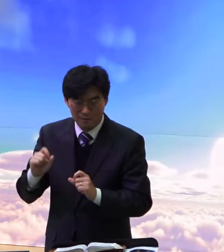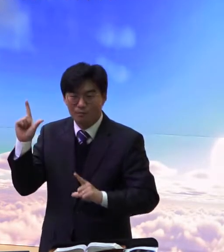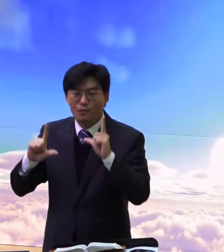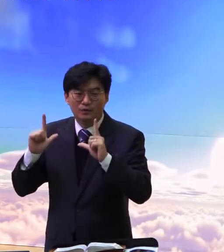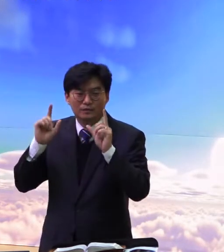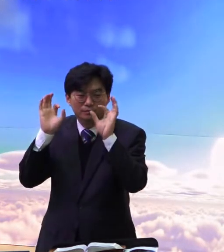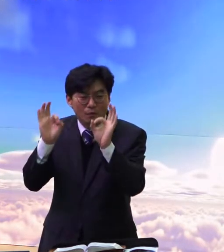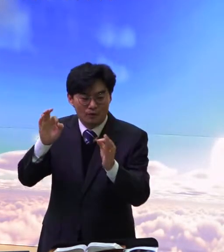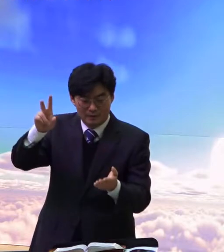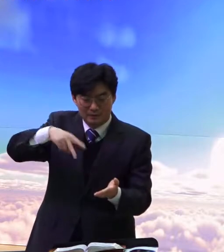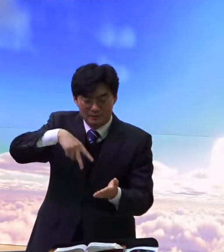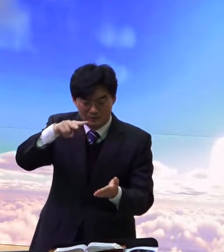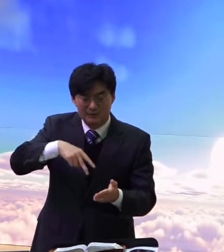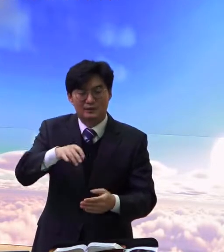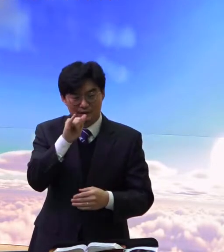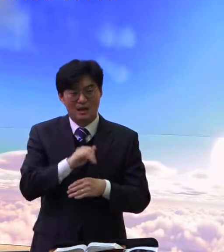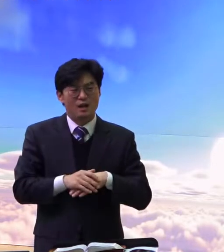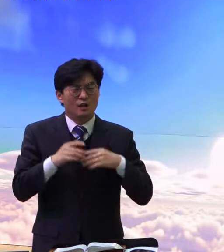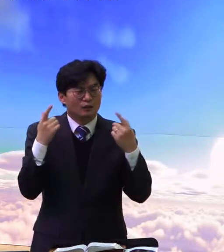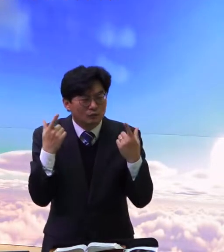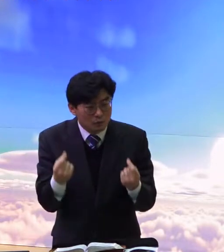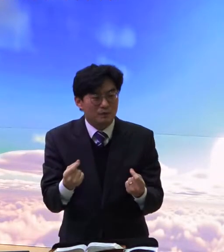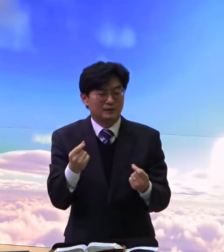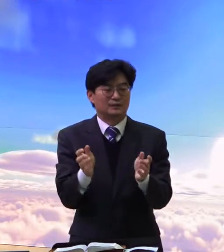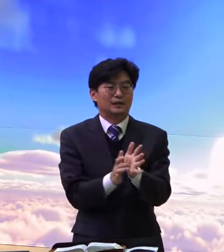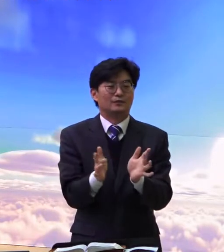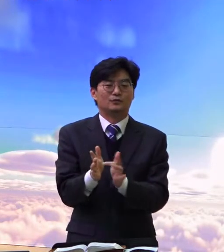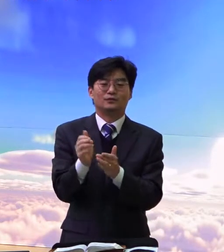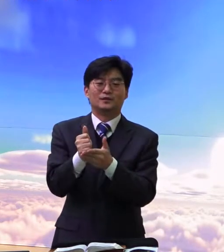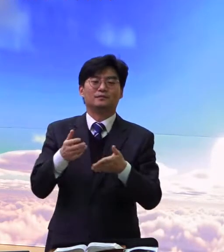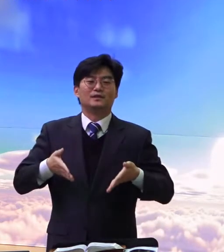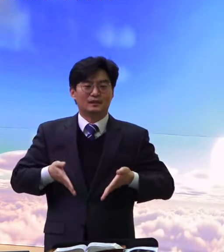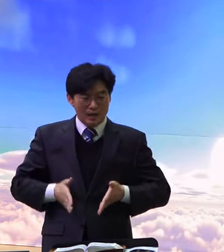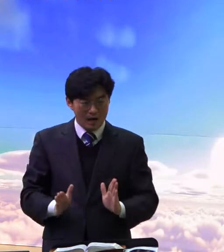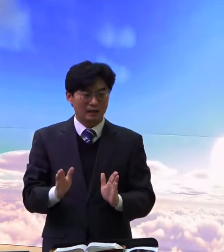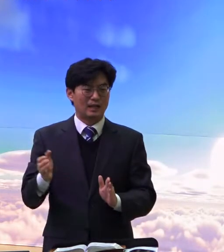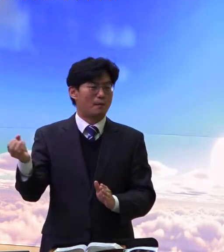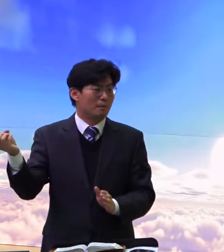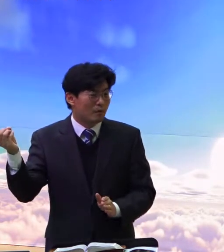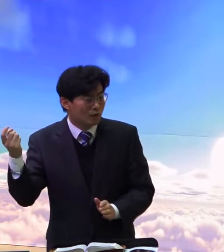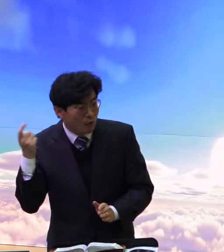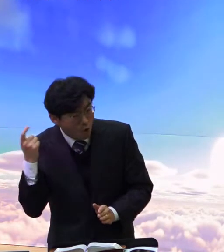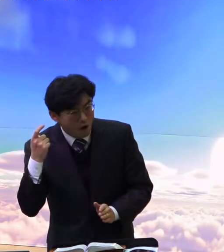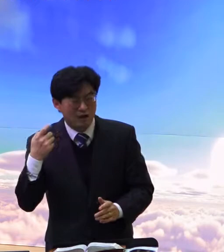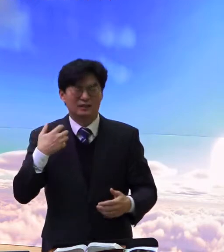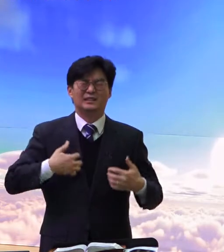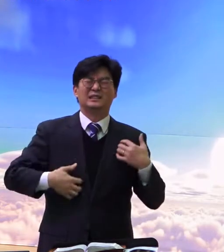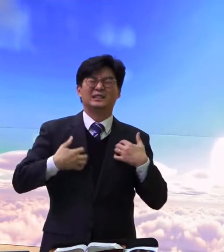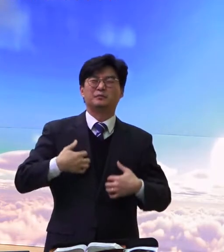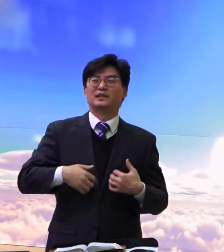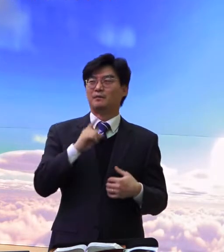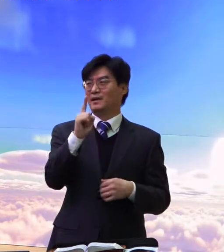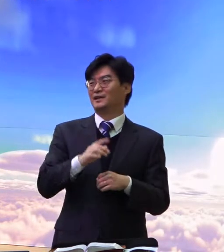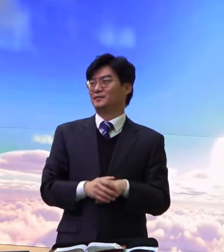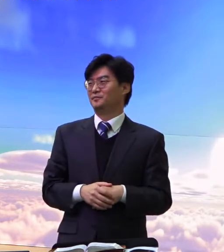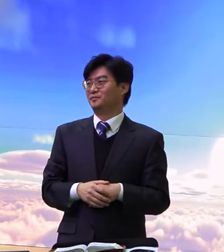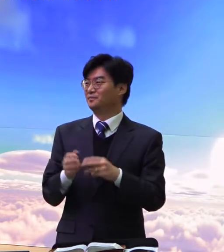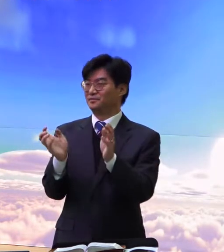충만한 대림 성탄절 되시기를 바랍니다. 오늘은 대림절 두 번째 주일에서 촛불을 2개를 켰습니다.